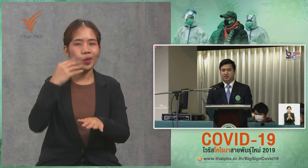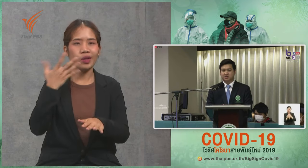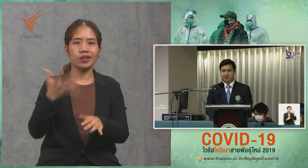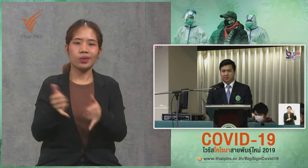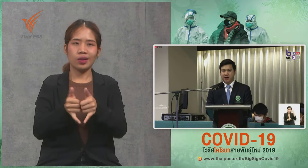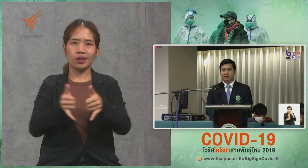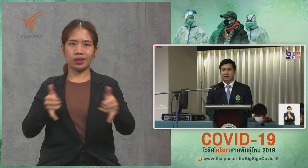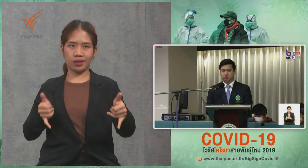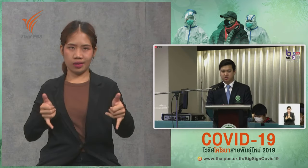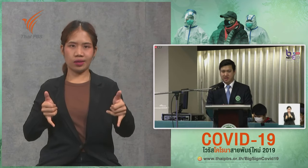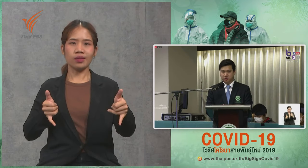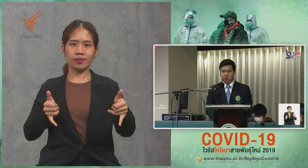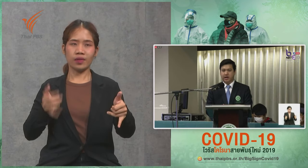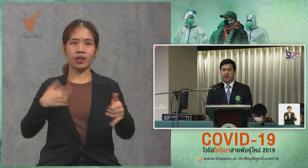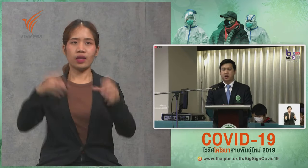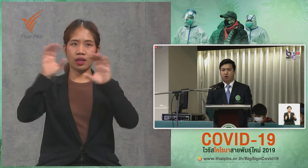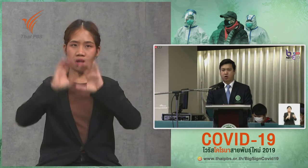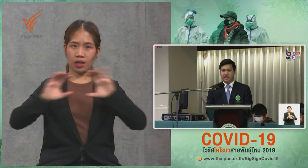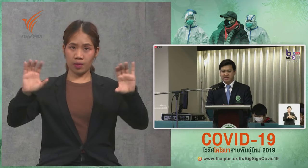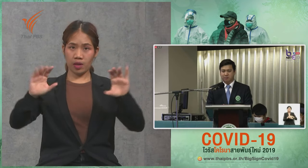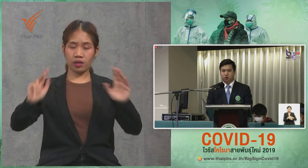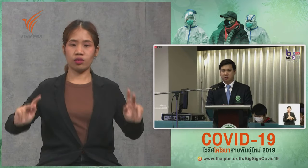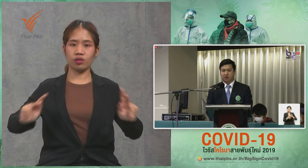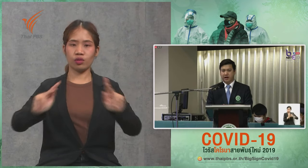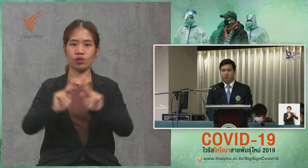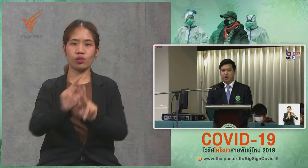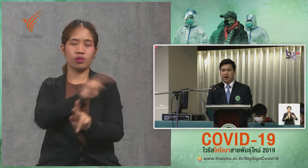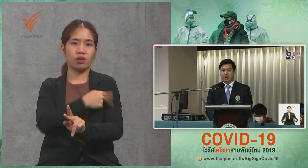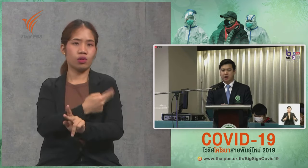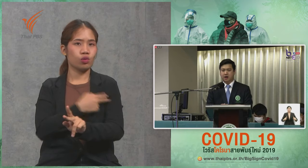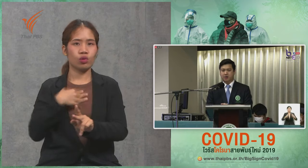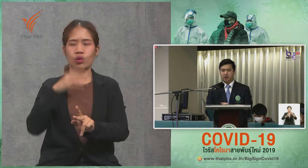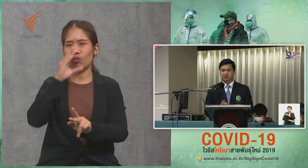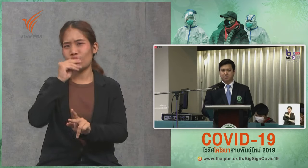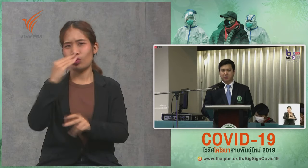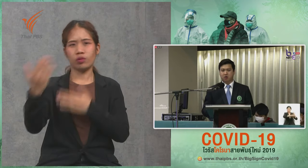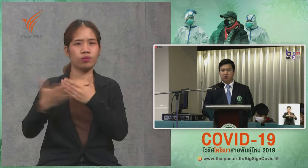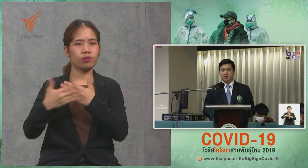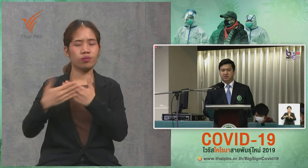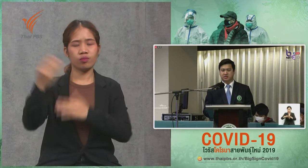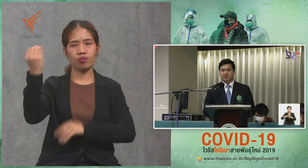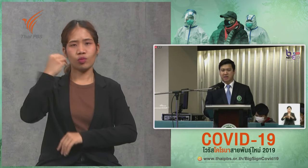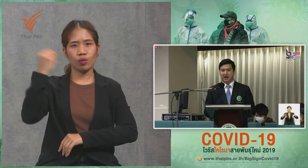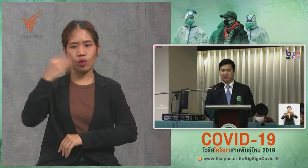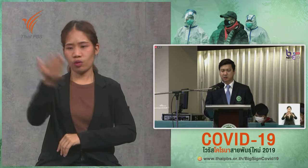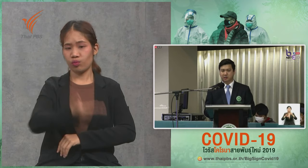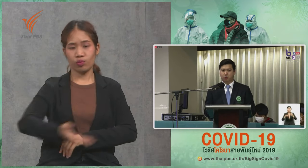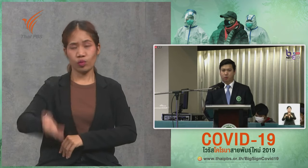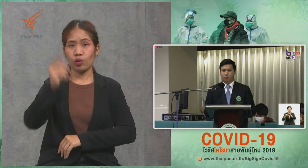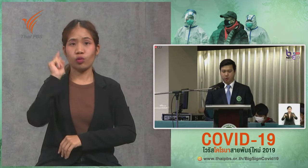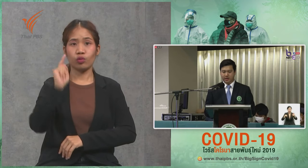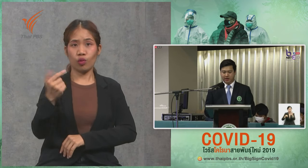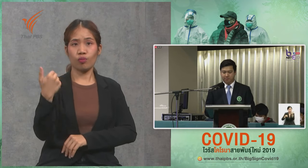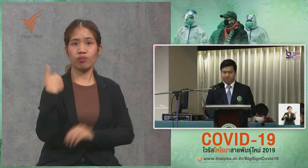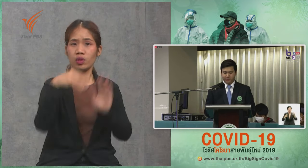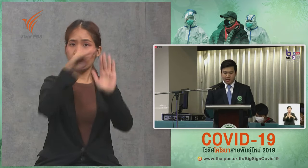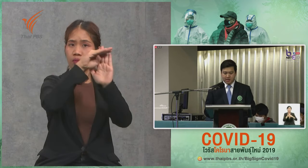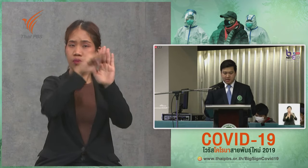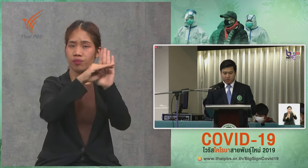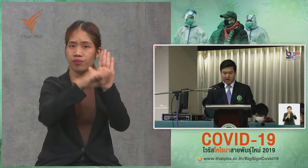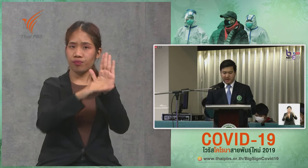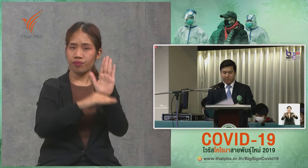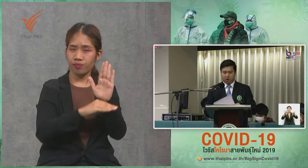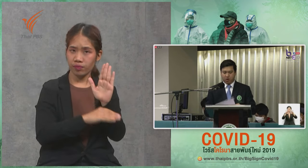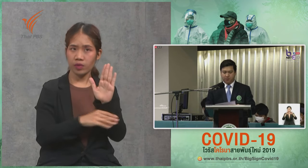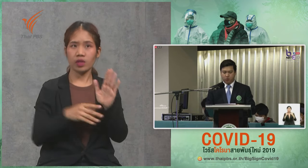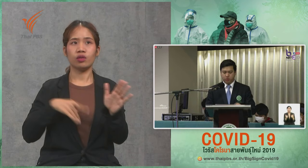างซึ่งรัฐบาลกระทรวงสาธารณสุขเองก็เน้นย้ำอยู่ตลอดนะครับว่าเรายังจำเป็นต้องใช้มาตรการอื่นๆควบคู่ไปด้วยนะครับ